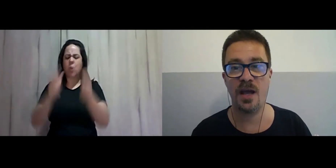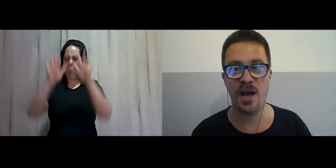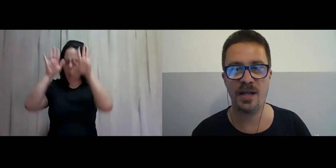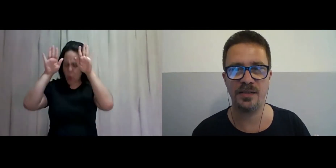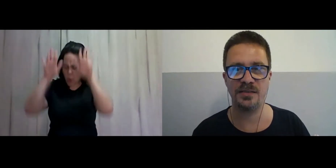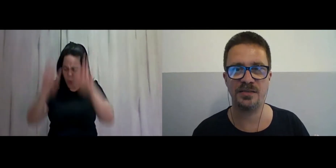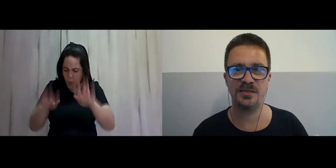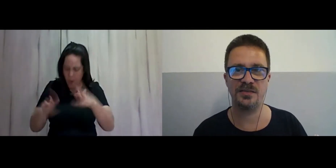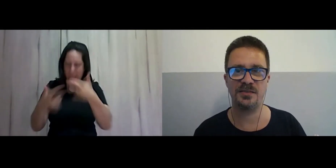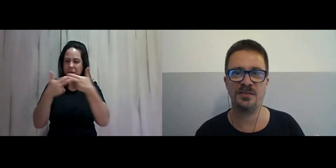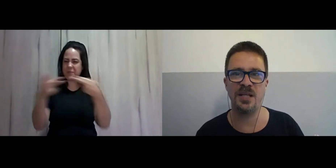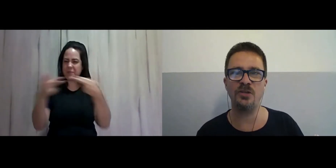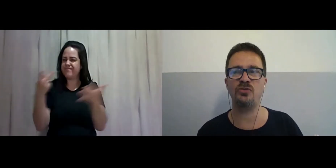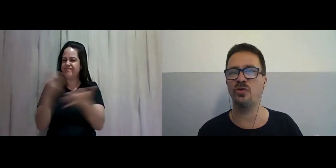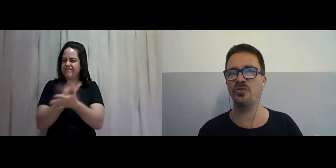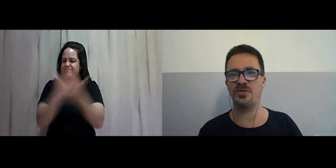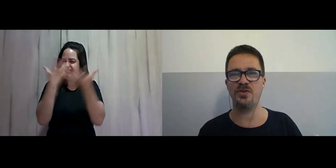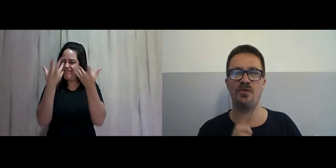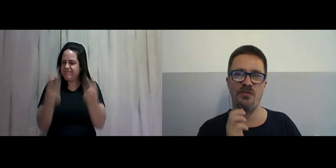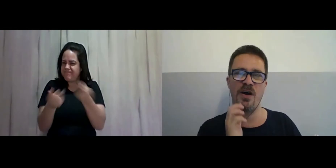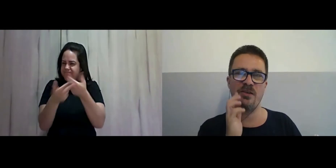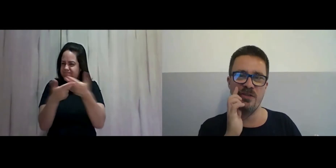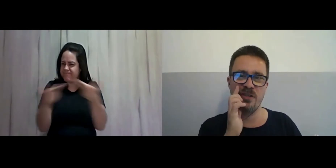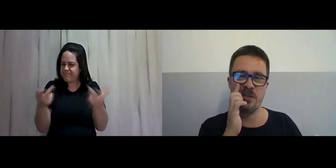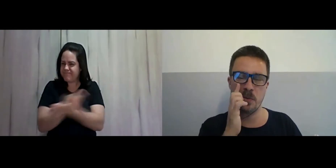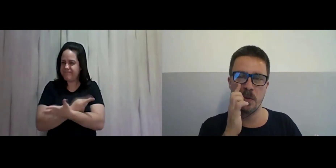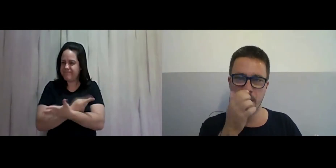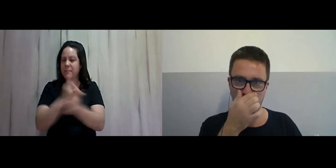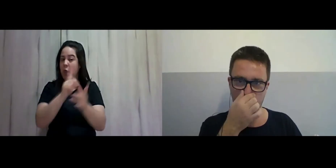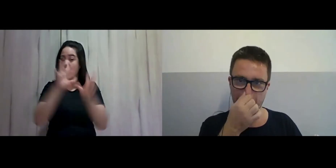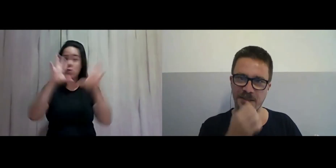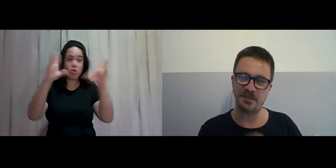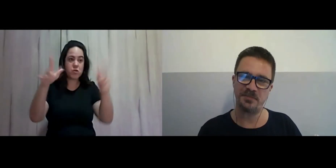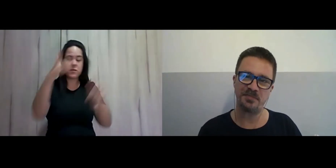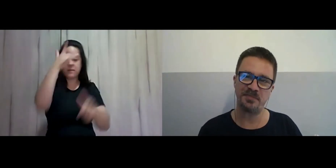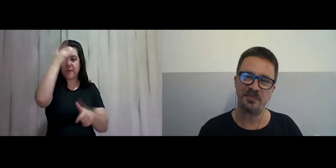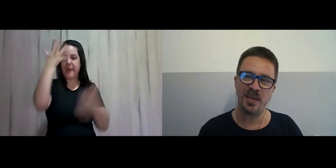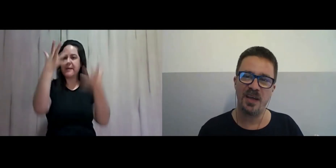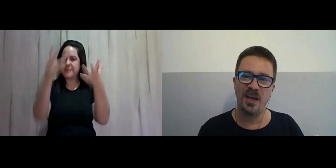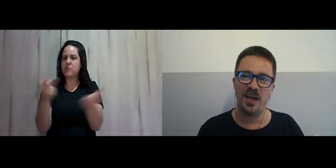coisas erradas. Nem todos se curvaram diante das coisas erradas.